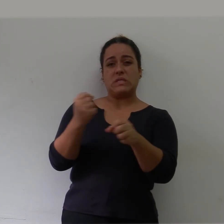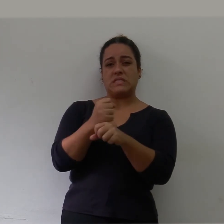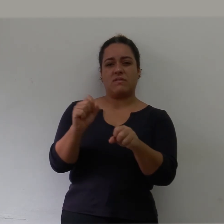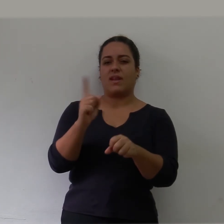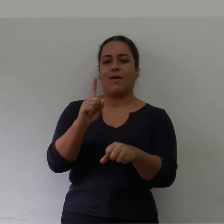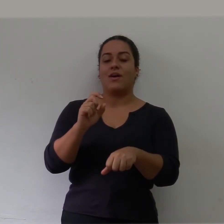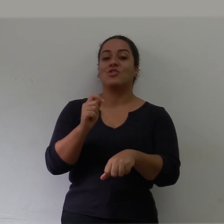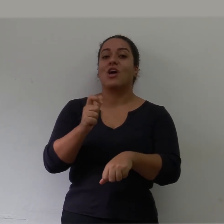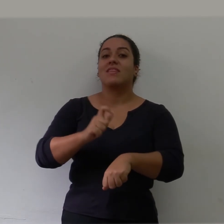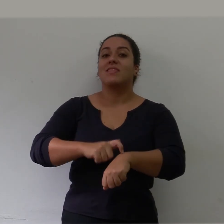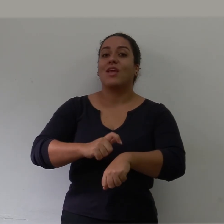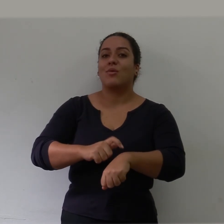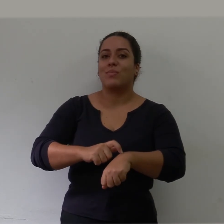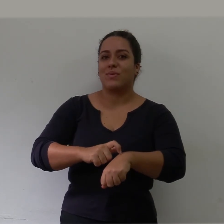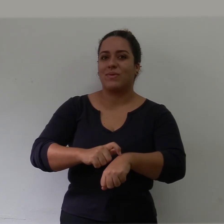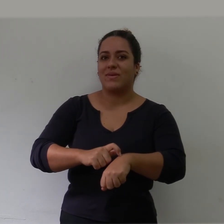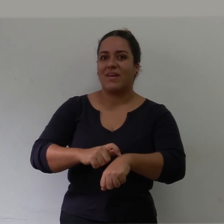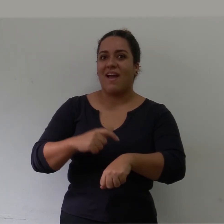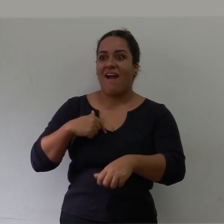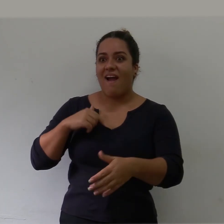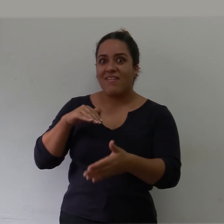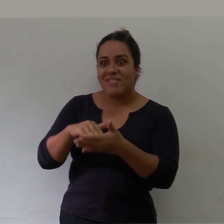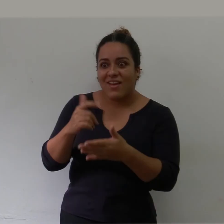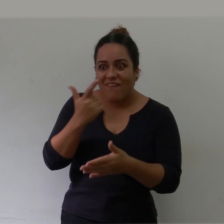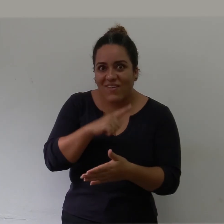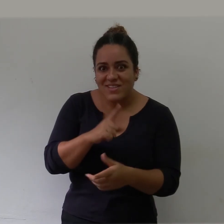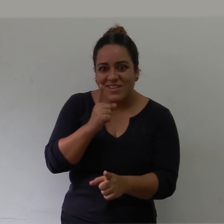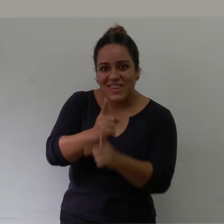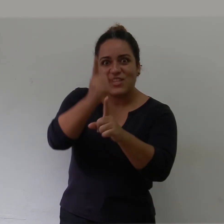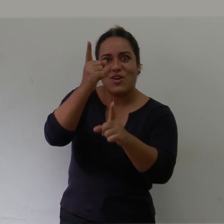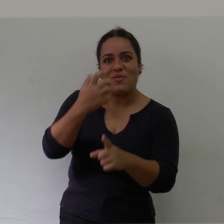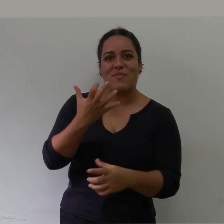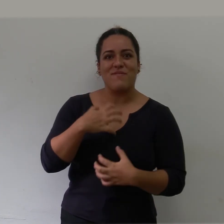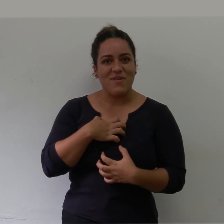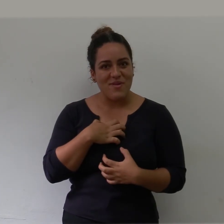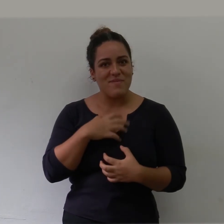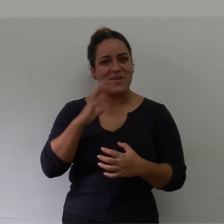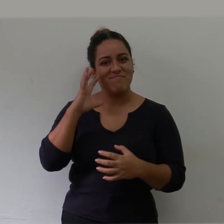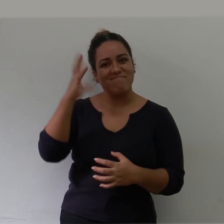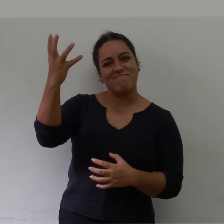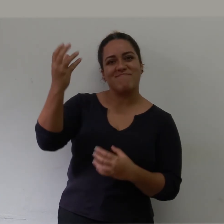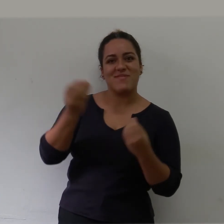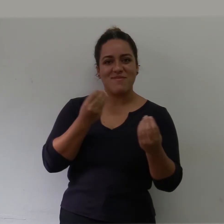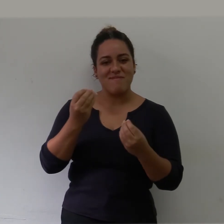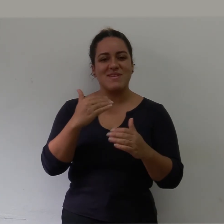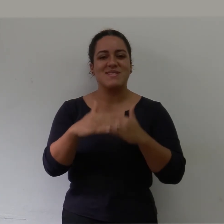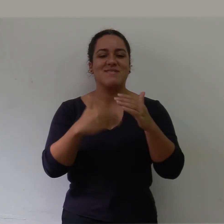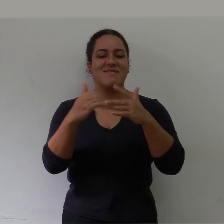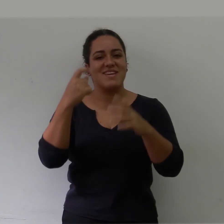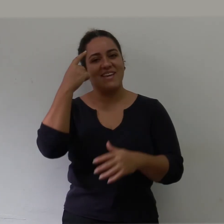uma questão de tempo. É só até a gente arrumar um jeito de